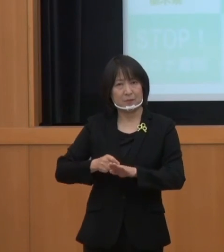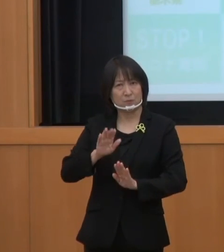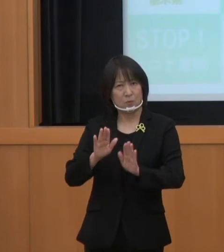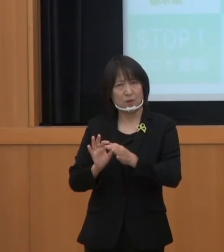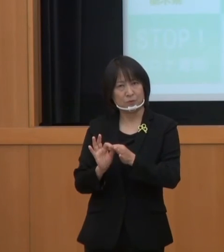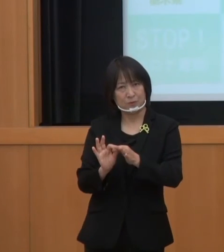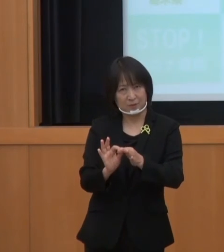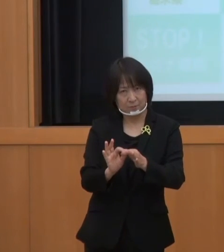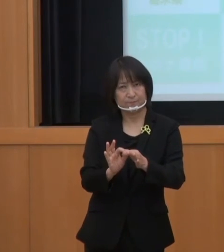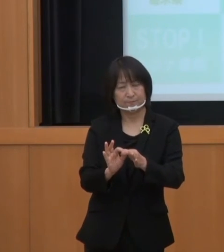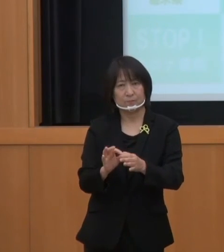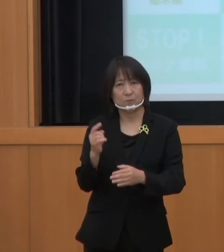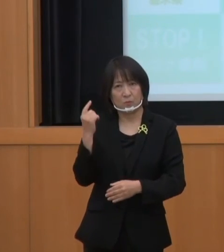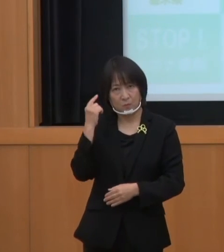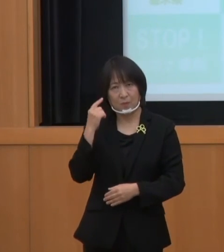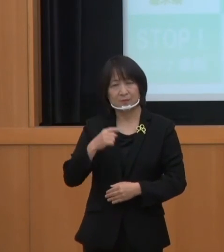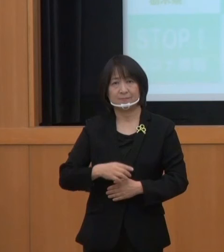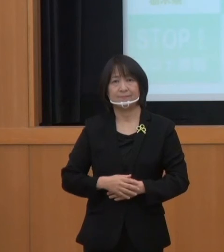ふうに思います。